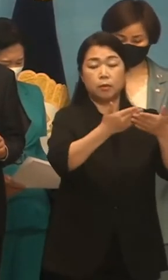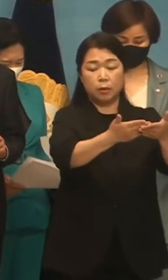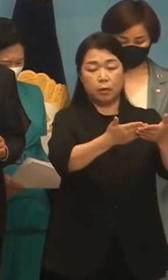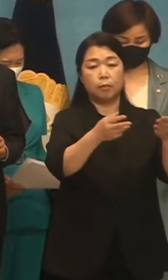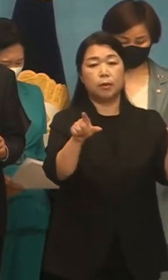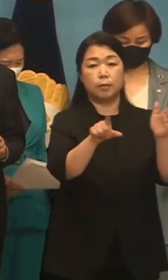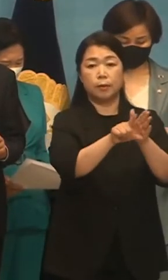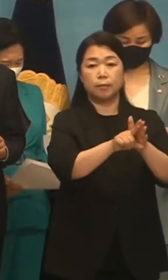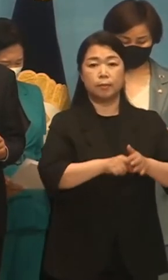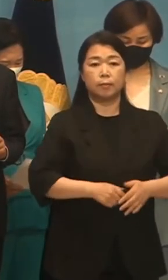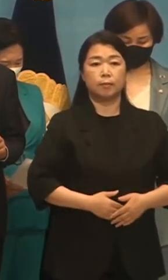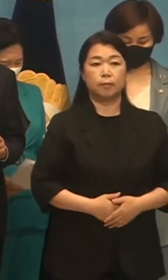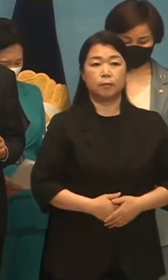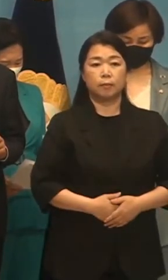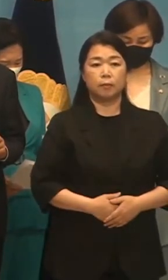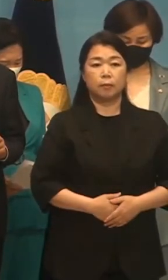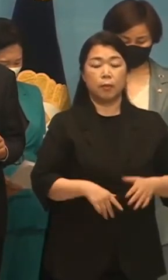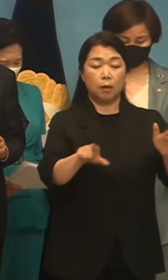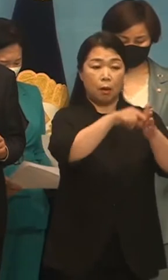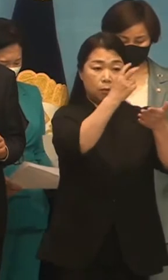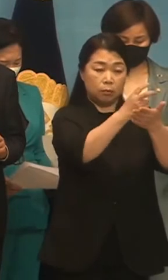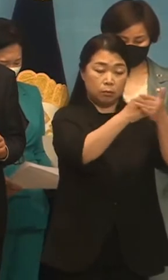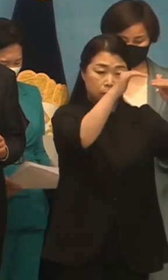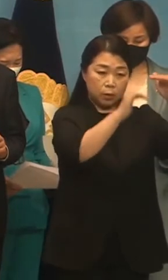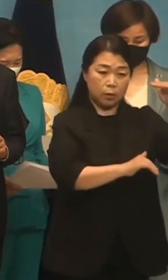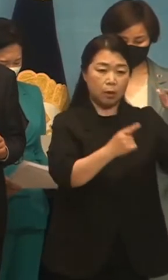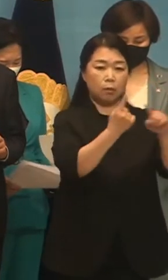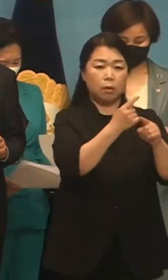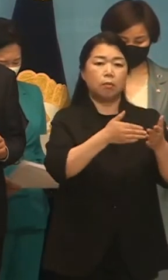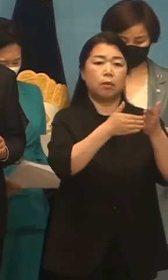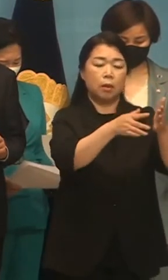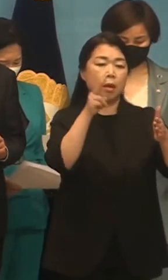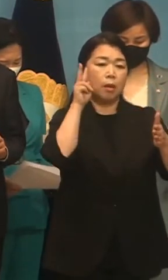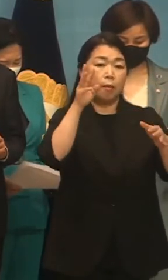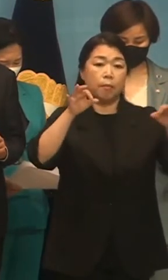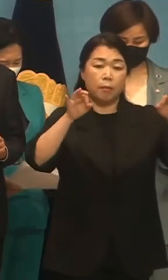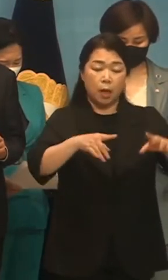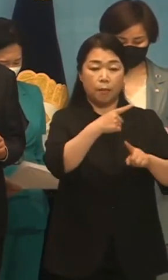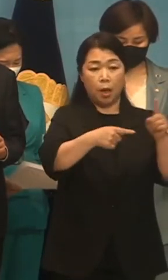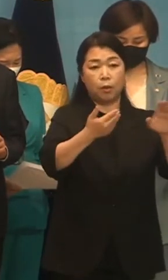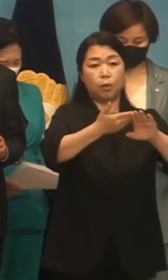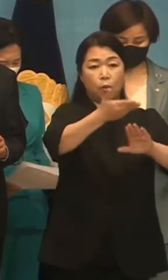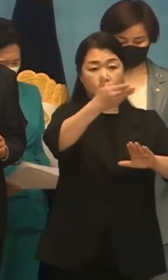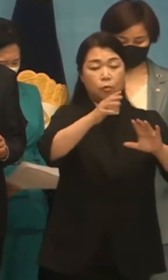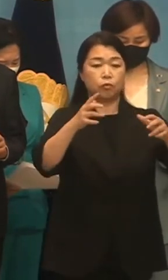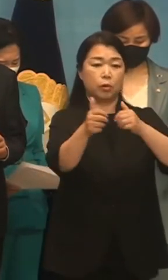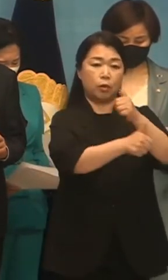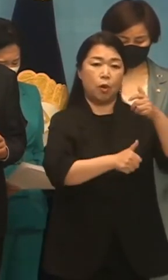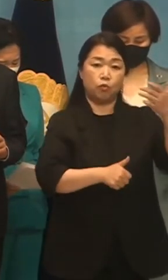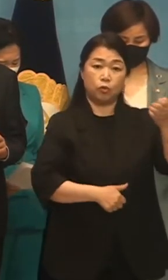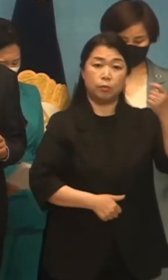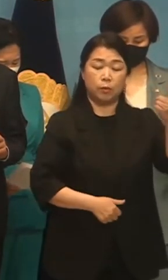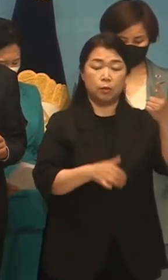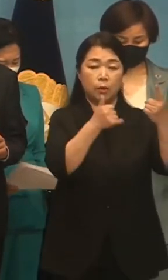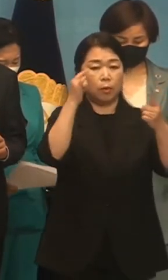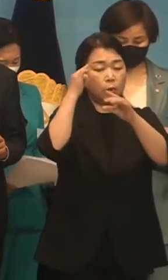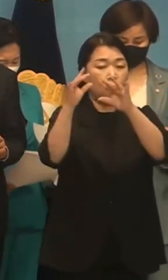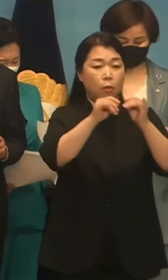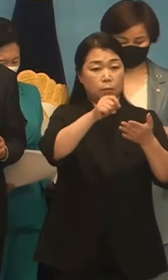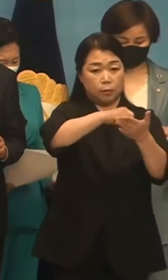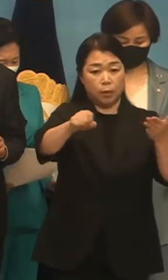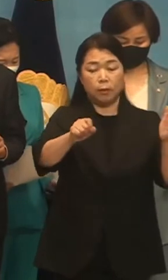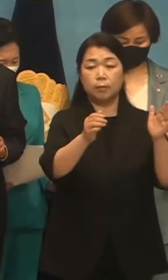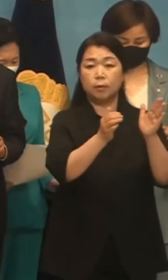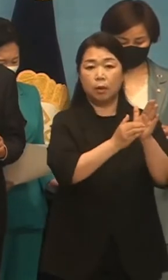믿습니다. 당원당규 개정안을 제안한 지 3일 만에 과반수가 넘는 국회의원 91명이 동의해